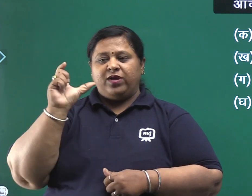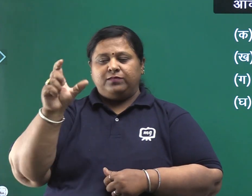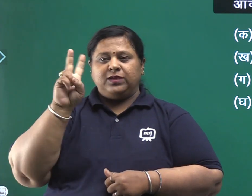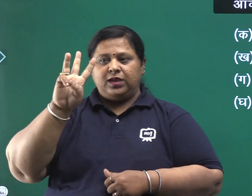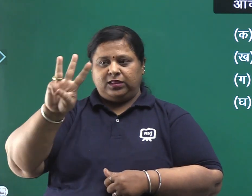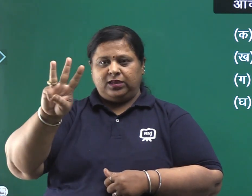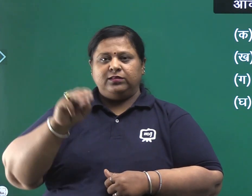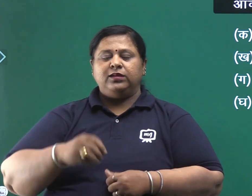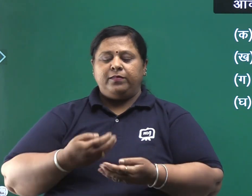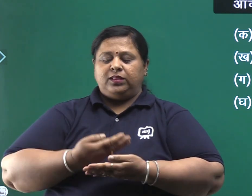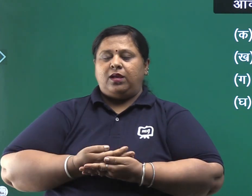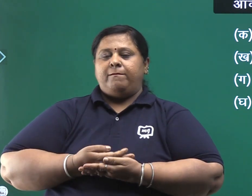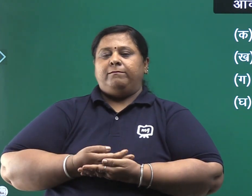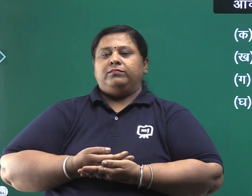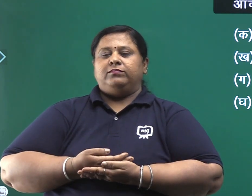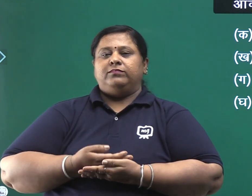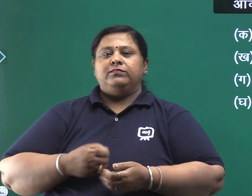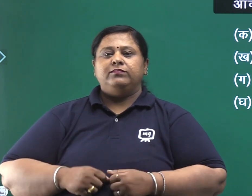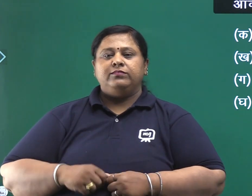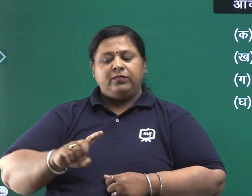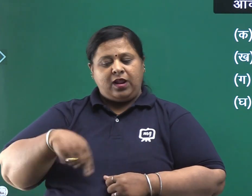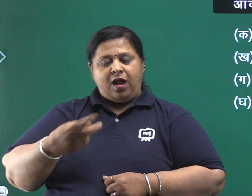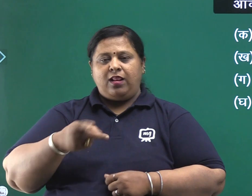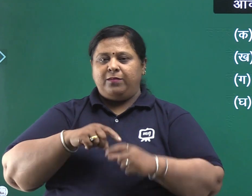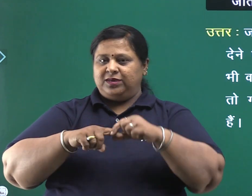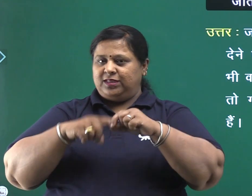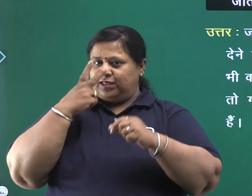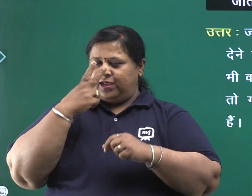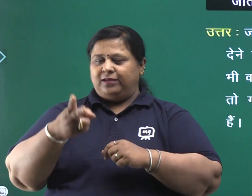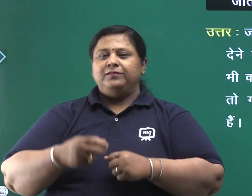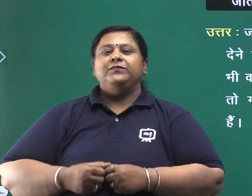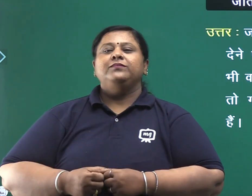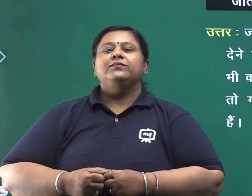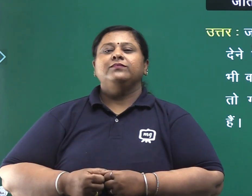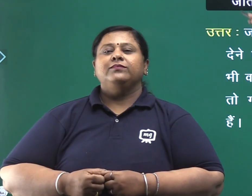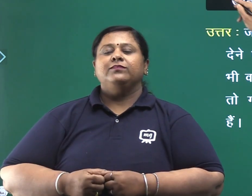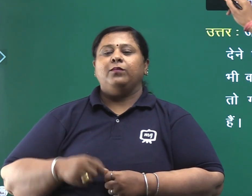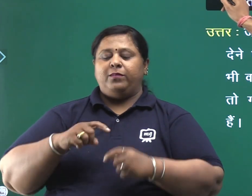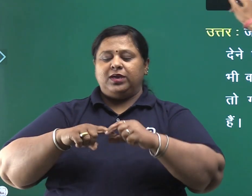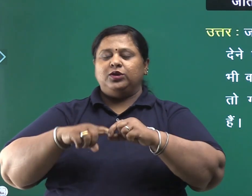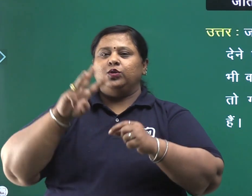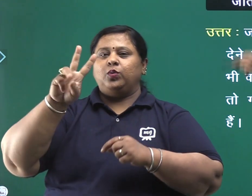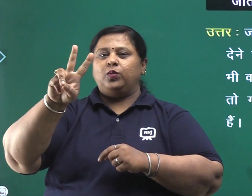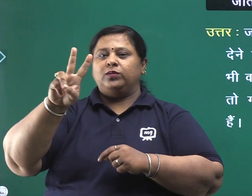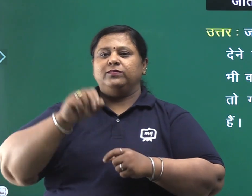3 तप। आगे का प्रश्न देखते हैं। प्रश्न 2।